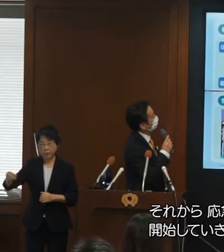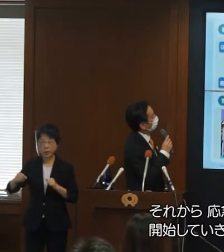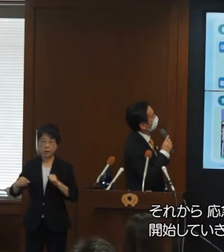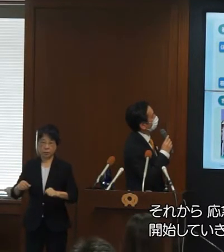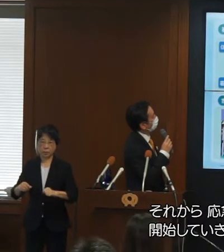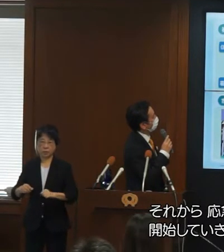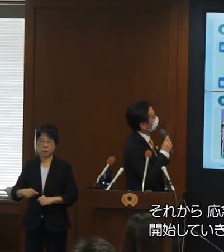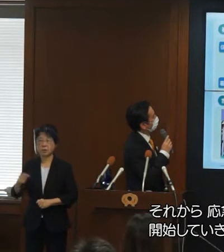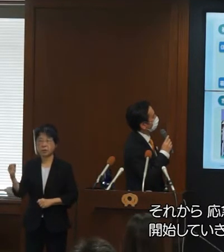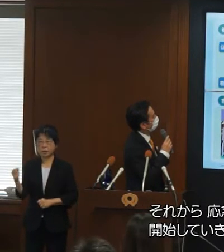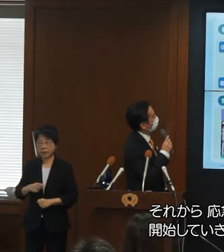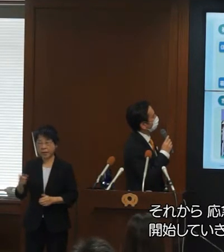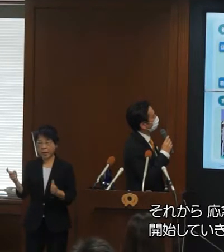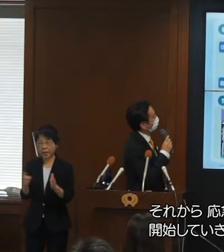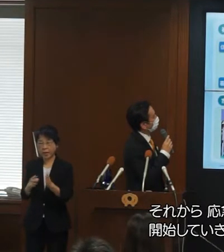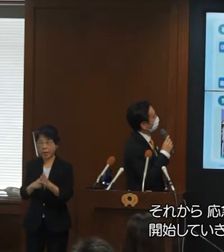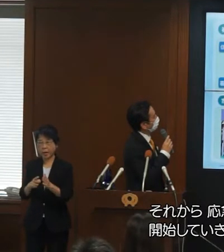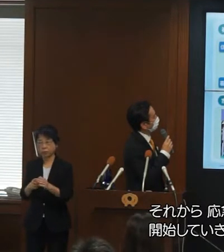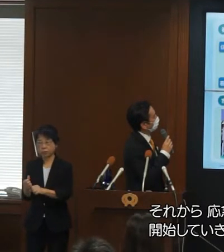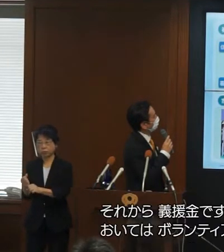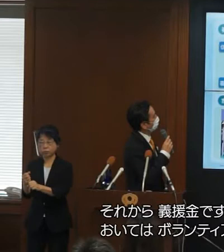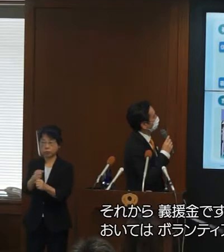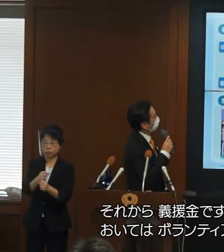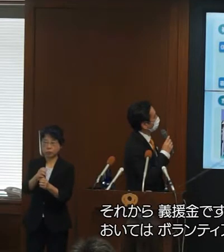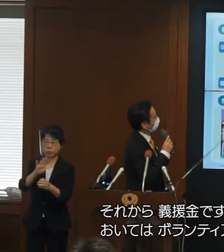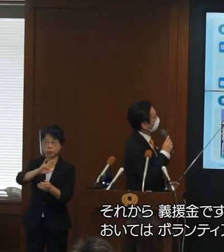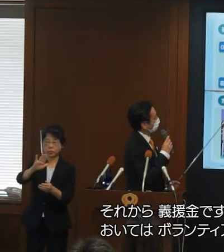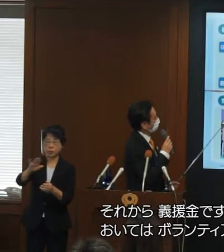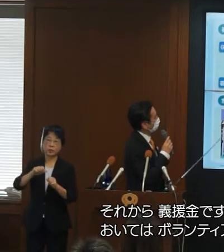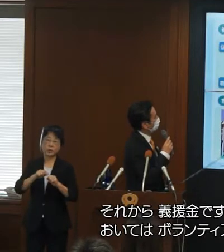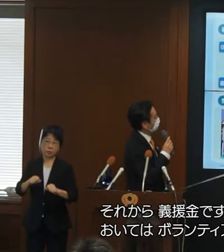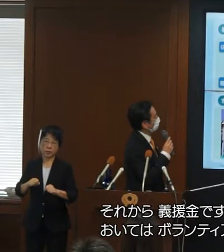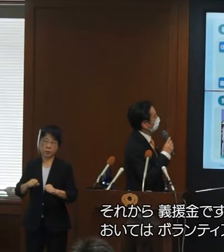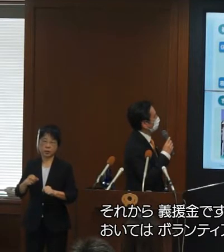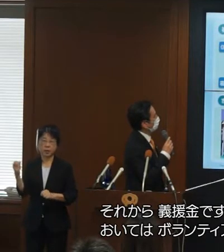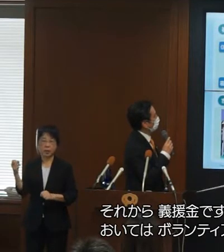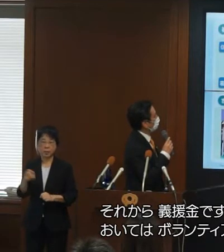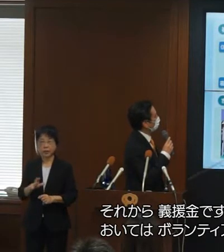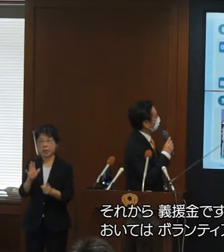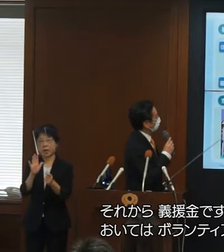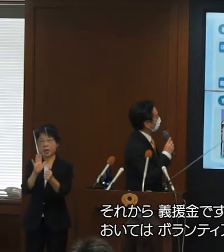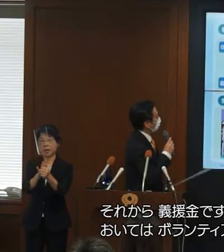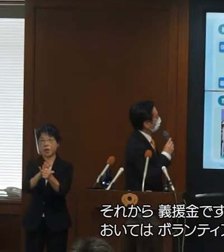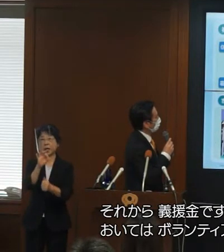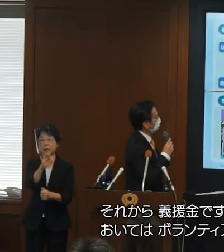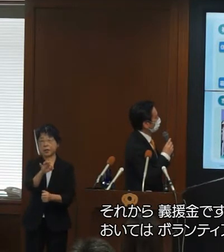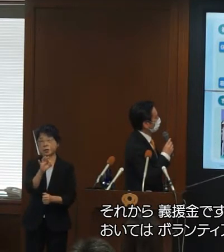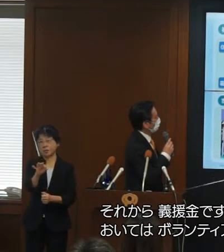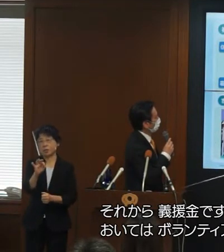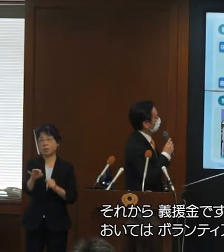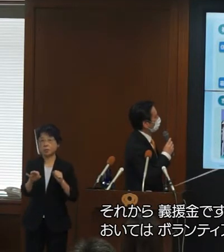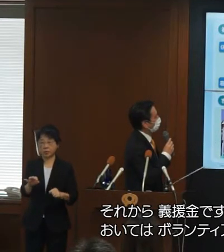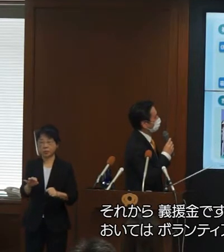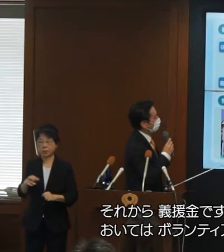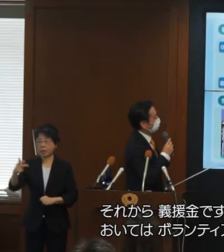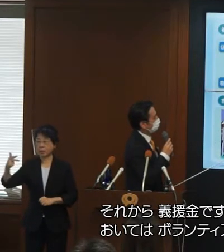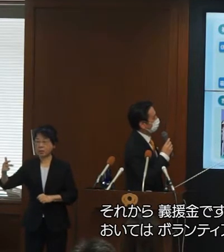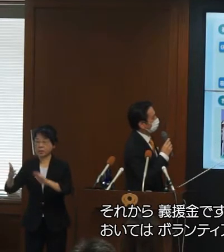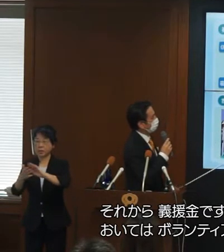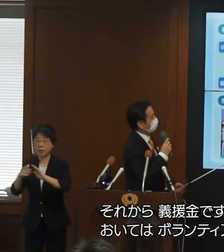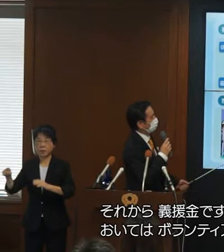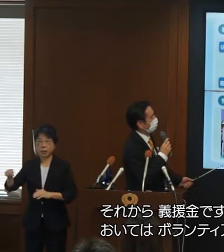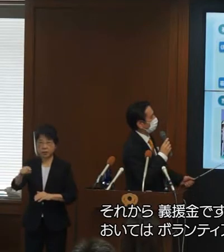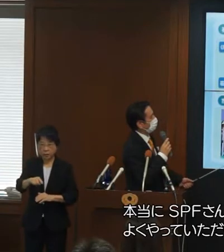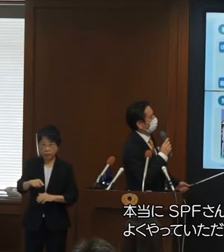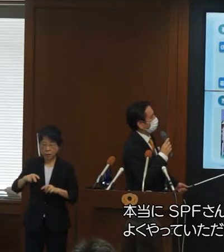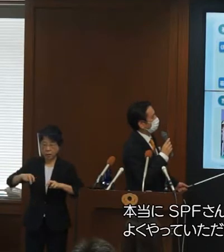急修理の受け付けを開始していきたいと思います。それから義援金ですとか、それから市町の支援チームにおいてはボランティアセンターを